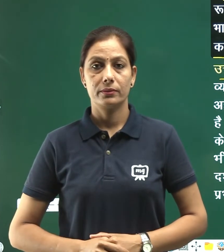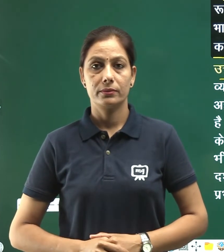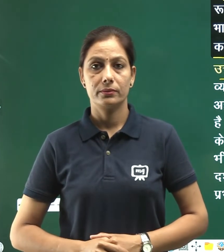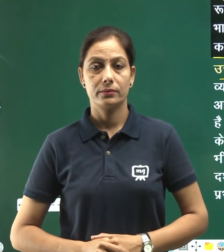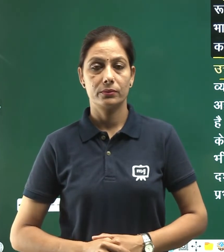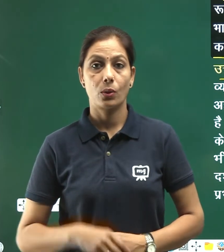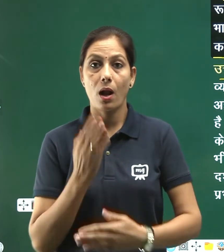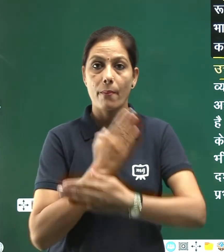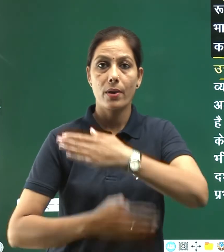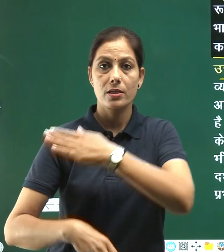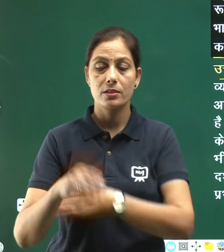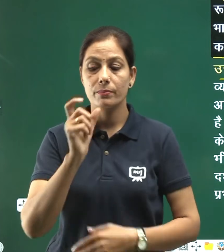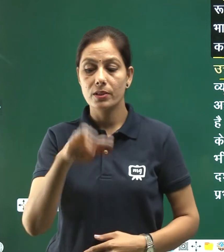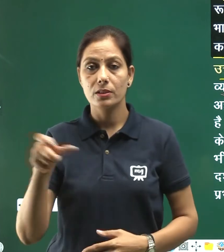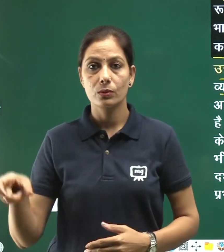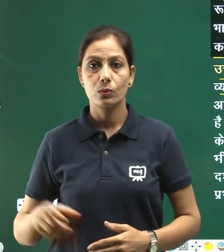अपाहिज व्यक्ति को